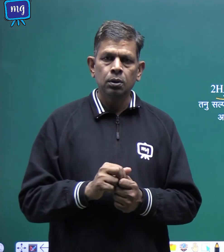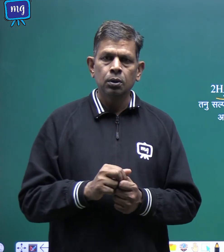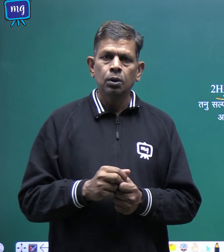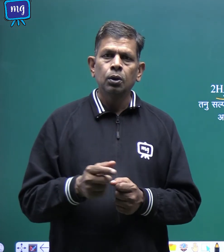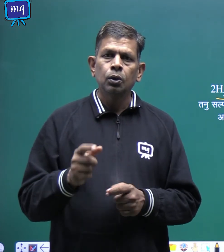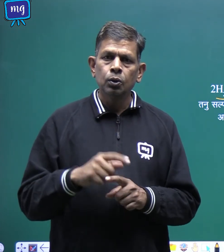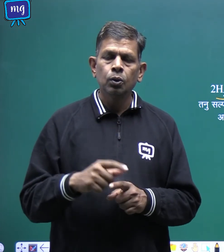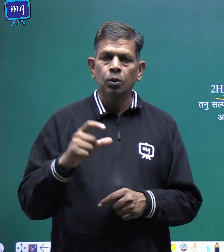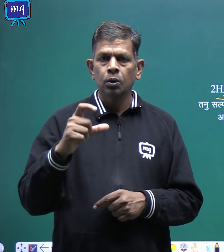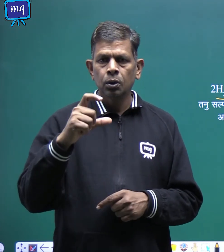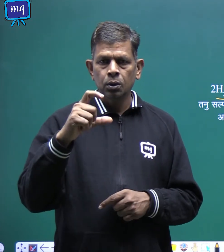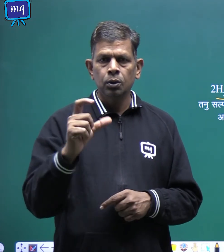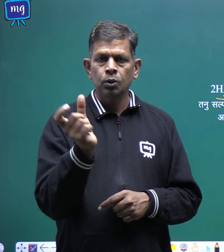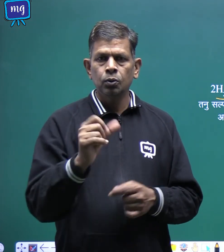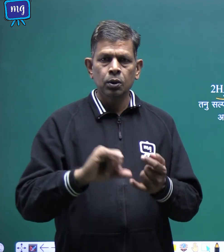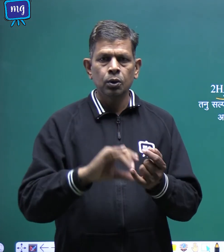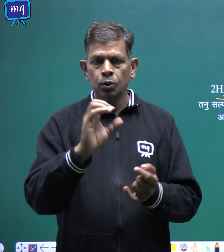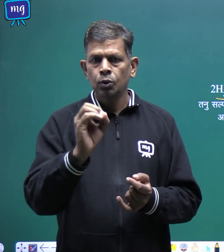तो कॉपर सल्फेट बनता है,